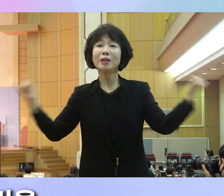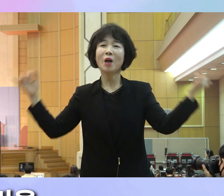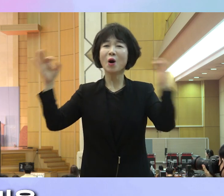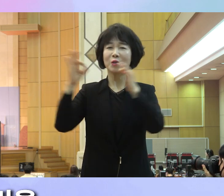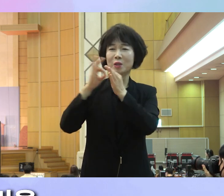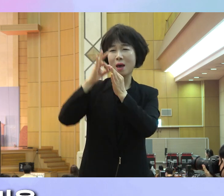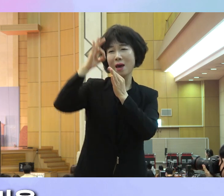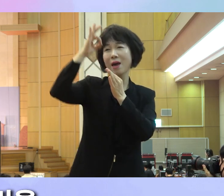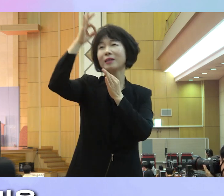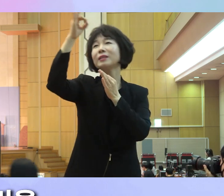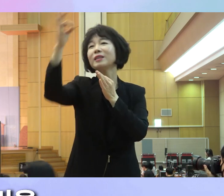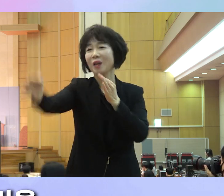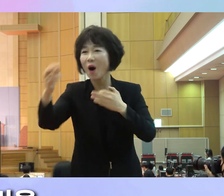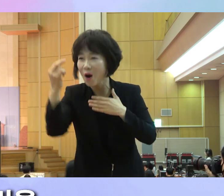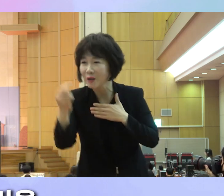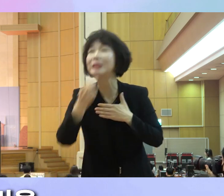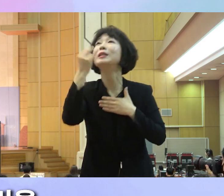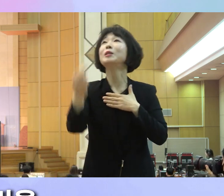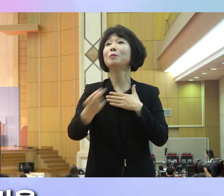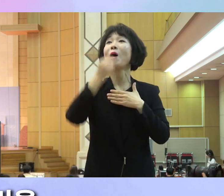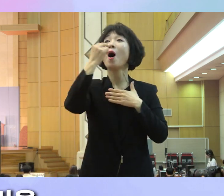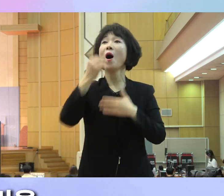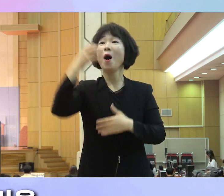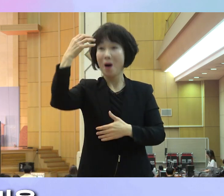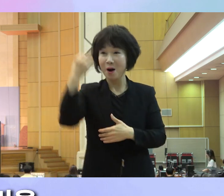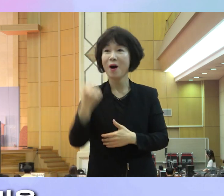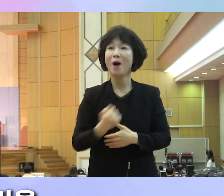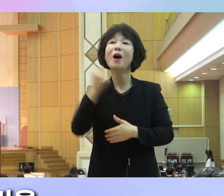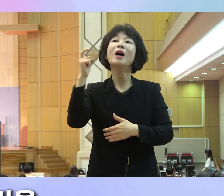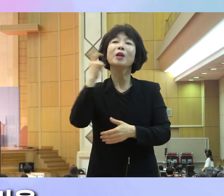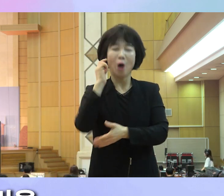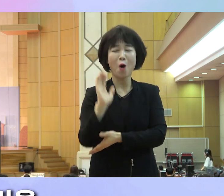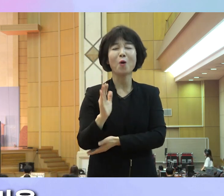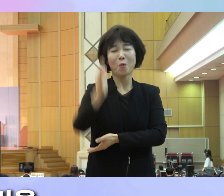군사들은 영생을 얻으며